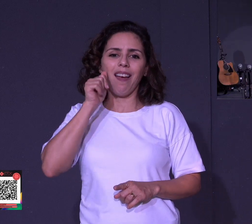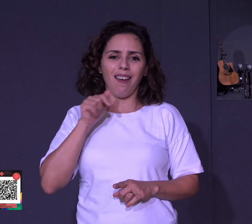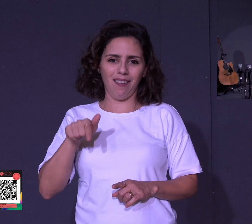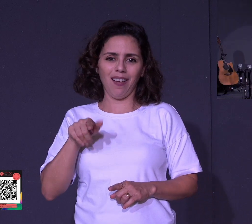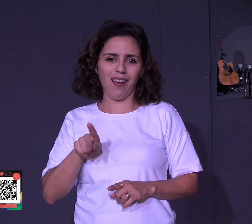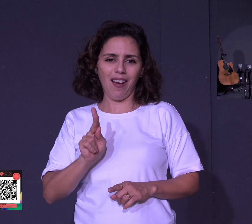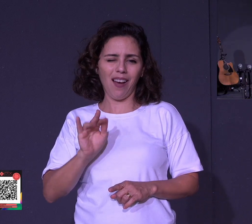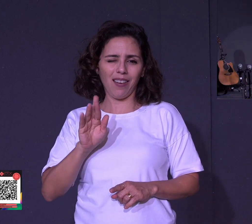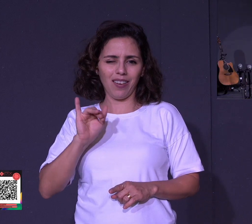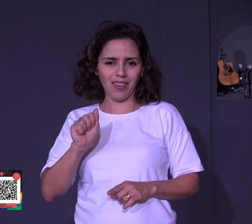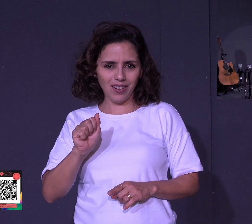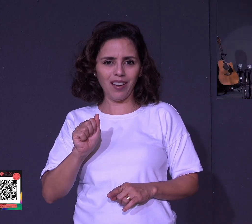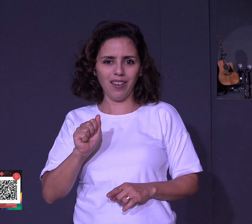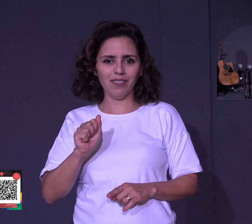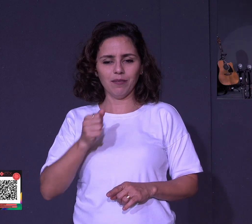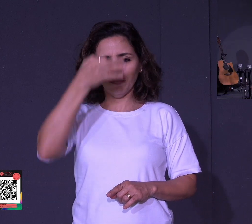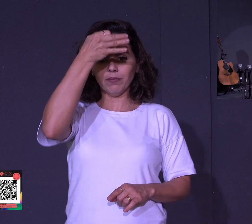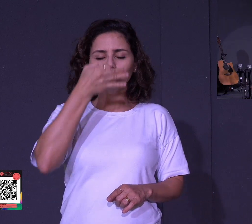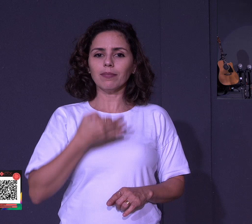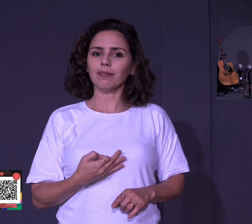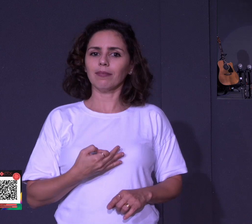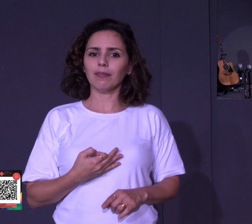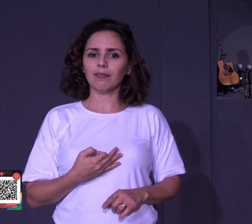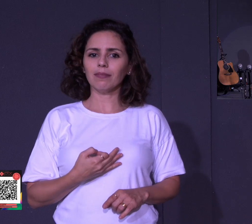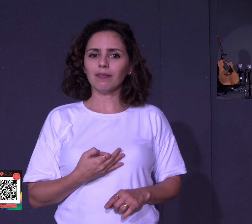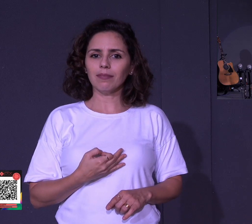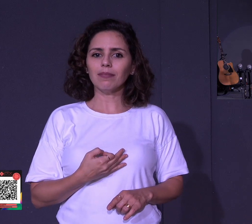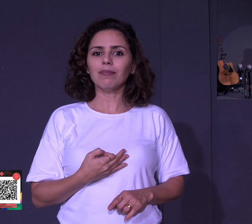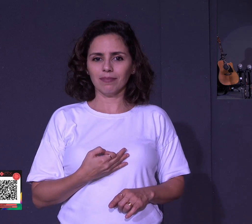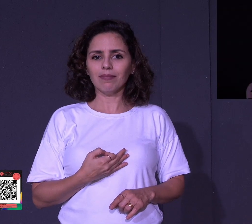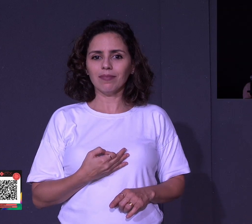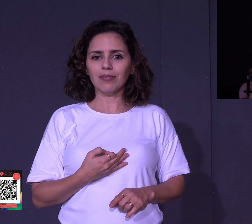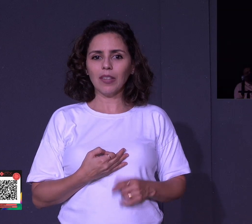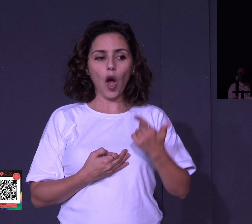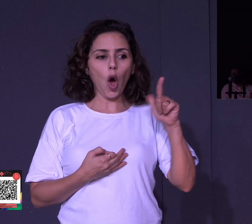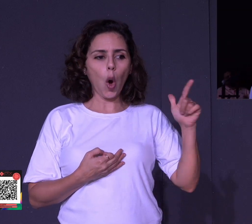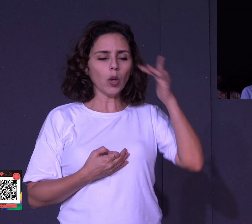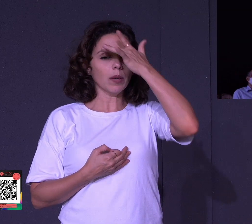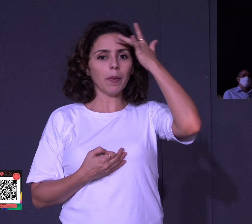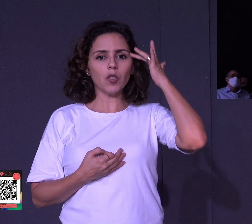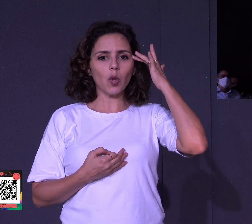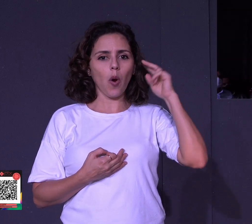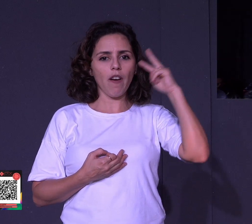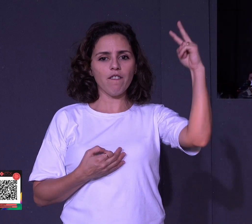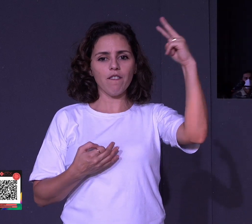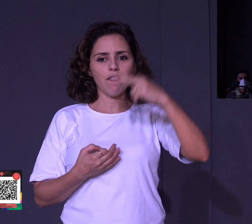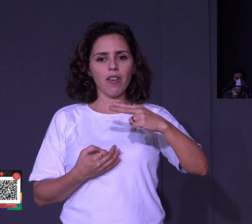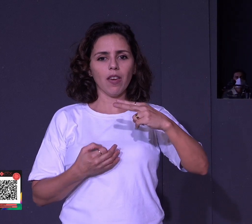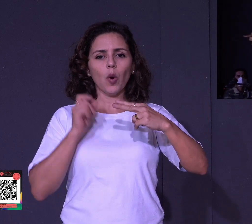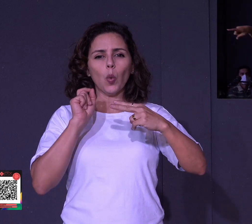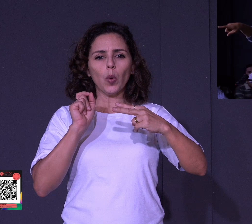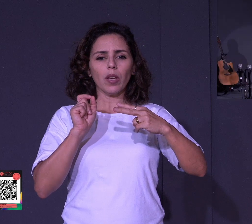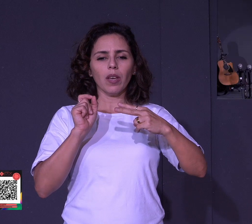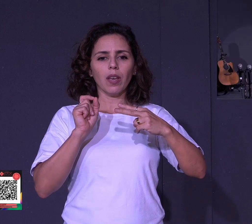faz. Naturalmente as pessoas irão te respeitar. E naturalmente elas irão